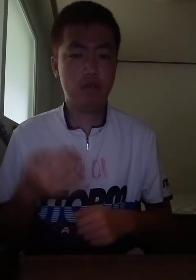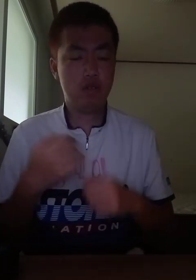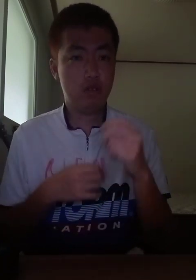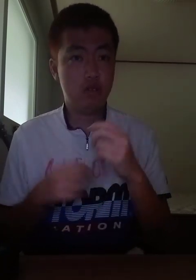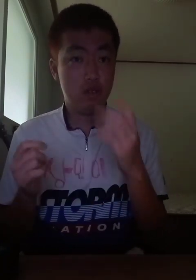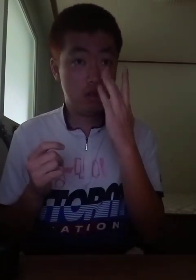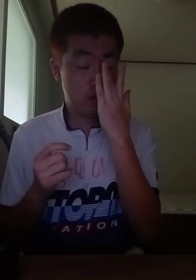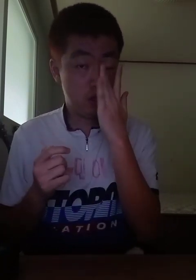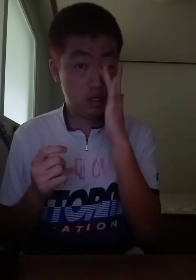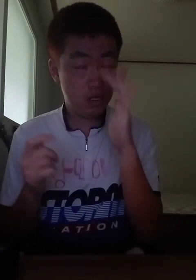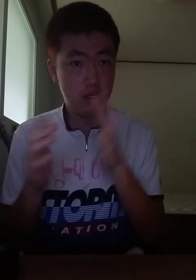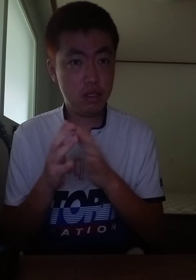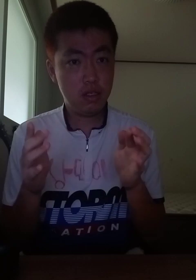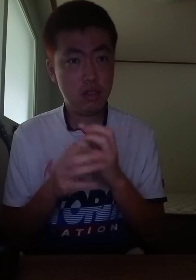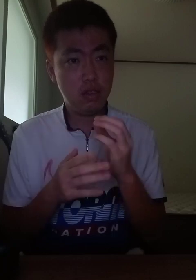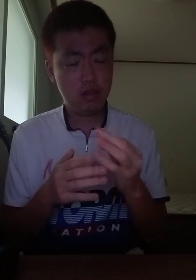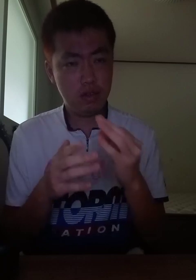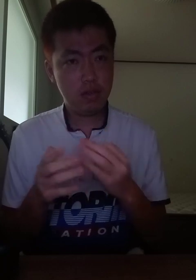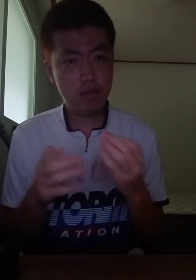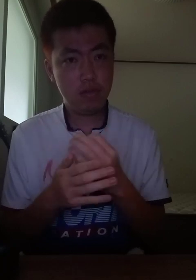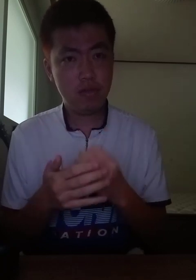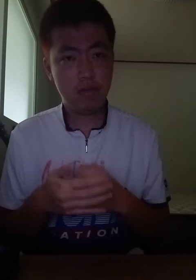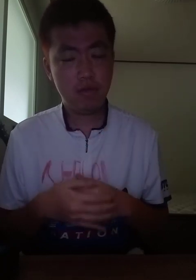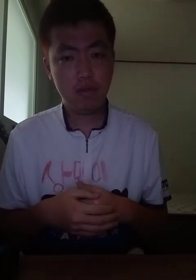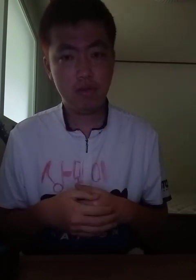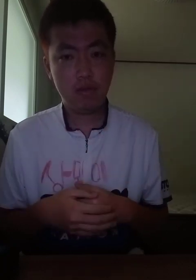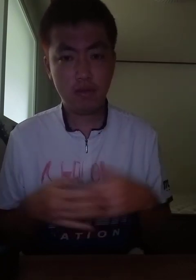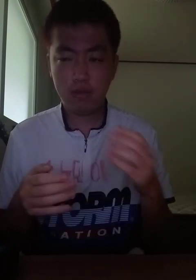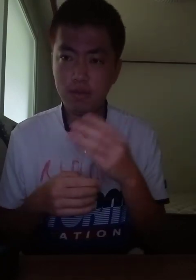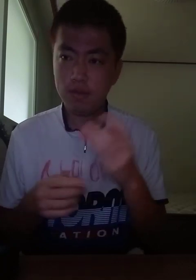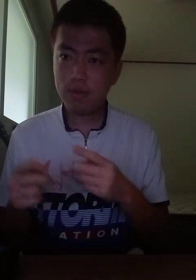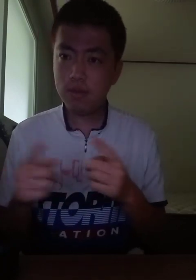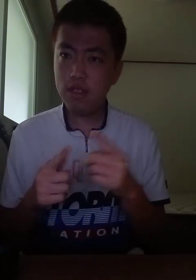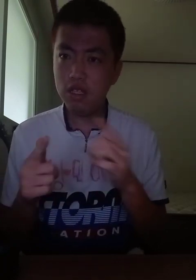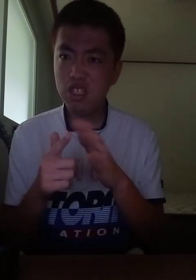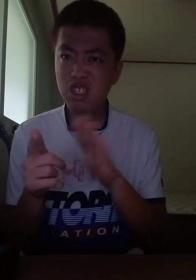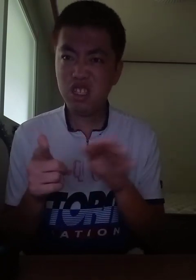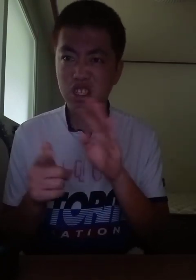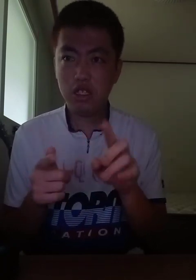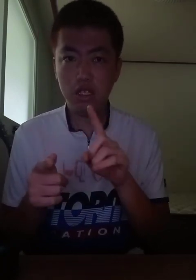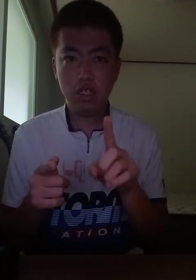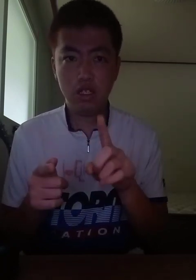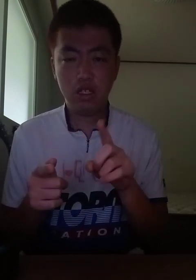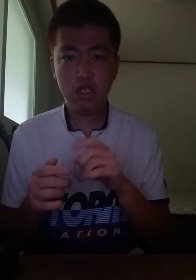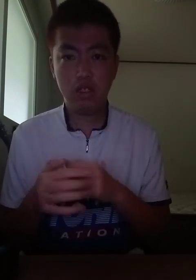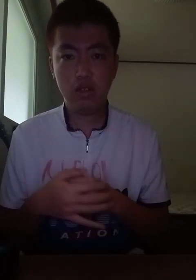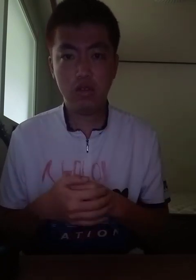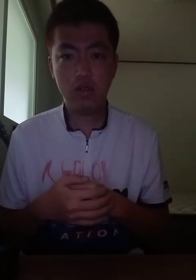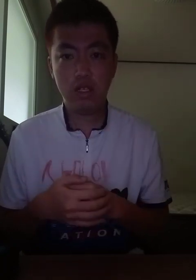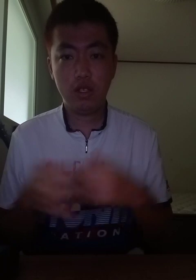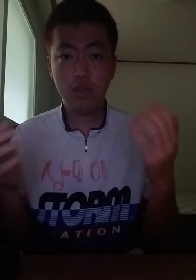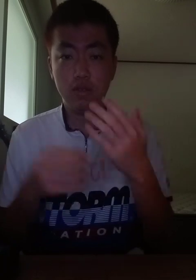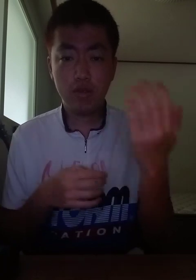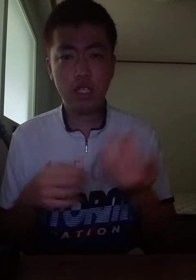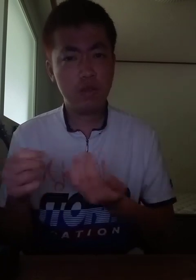통로에는 장애 루트로 시설이 돼 있어야 돼요. 그것도 안 돼 있고 시설도 안 되는데 허가 내준 게 아니고요. 관할군청은 불법문